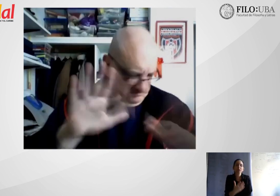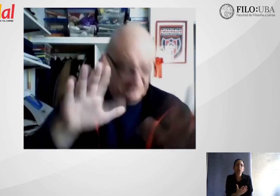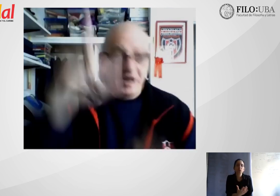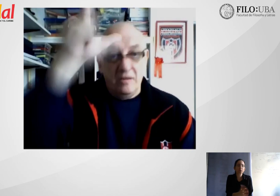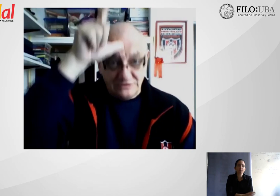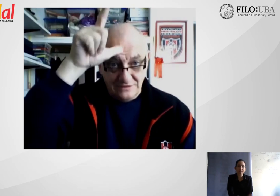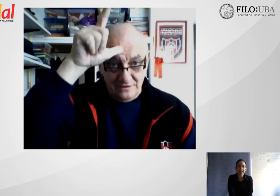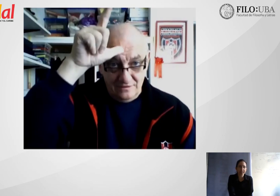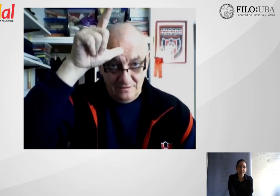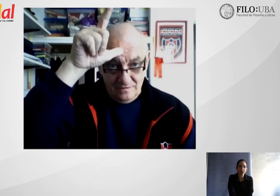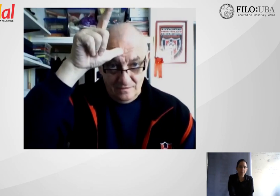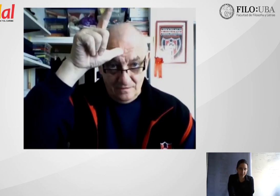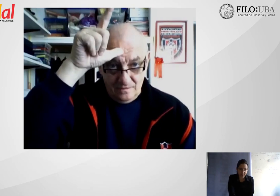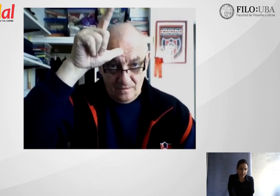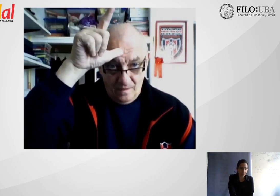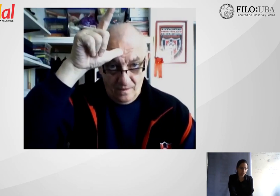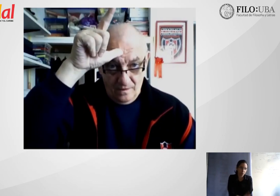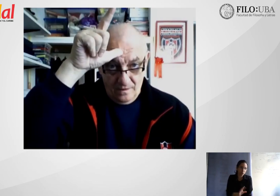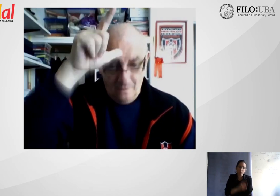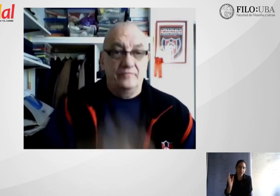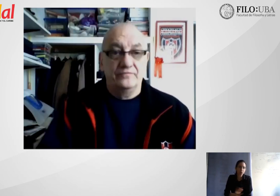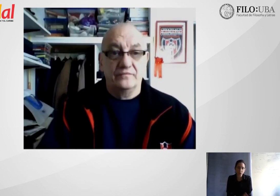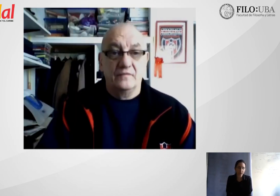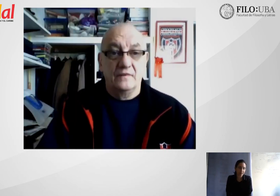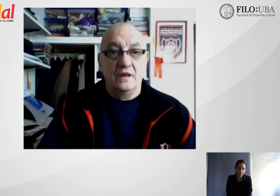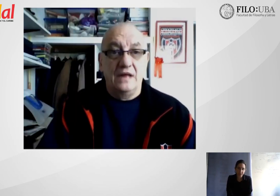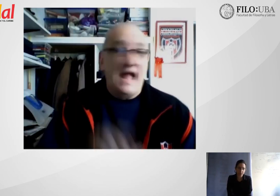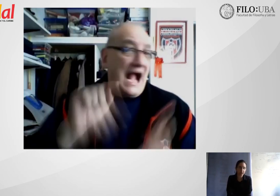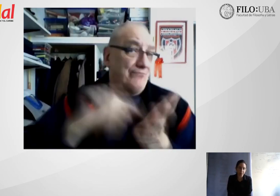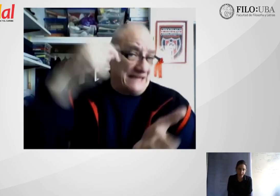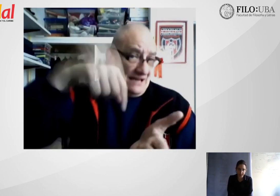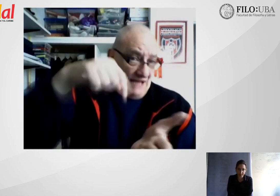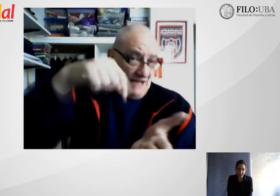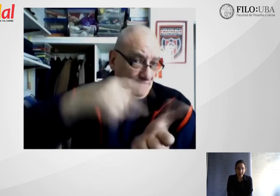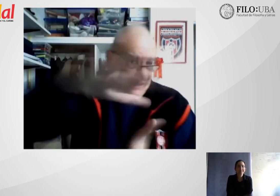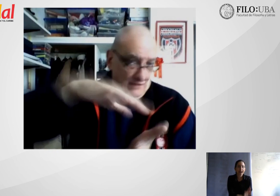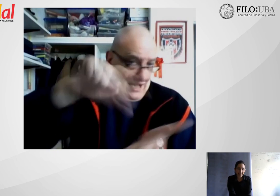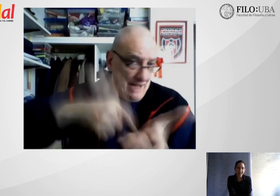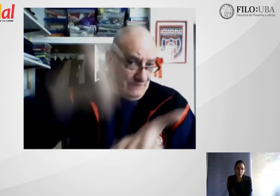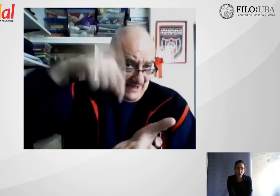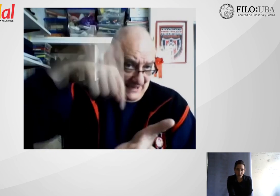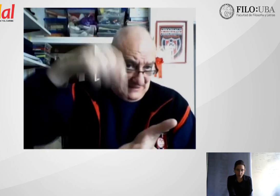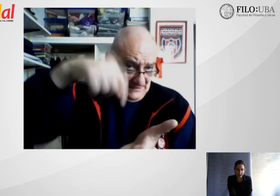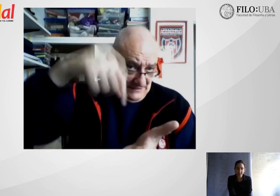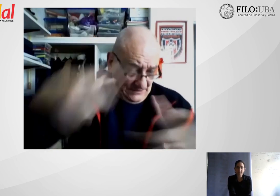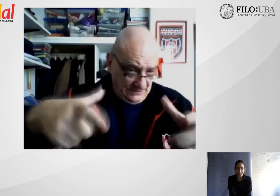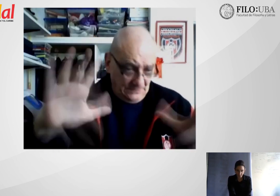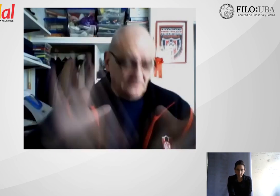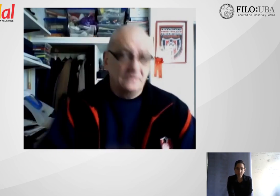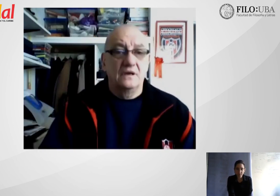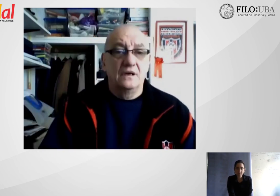Es un instituto municipal que tiene que ver con la policía, es lo que dice Pincho. Es como un instituto de la Fuerza de Seguridad de la Policía. De acá, de la Ciudad de Buenos Aires.